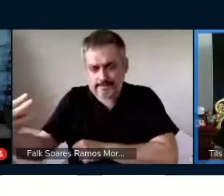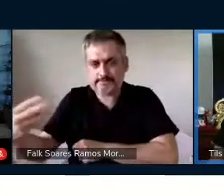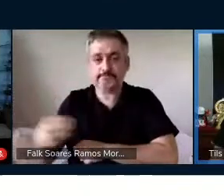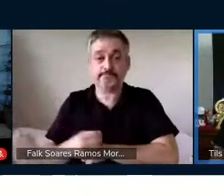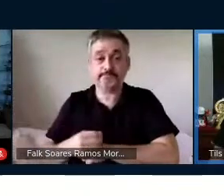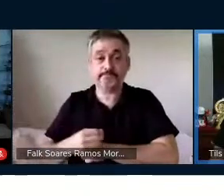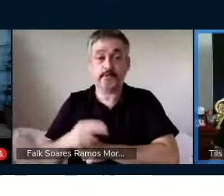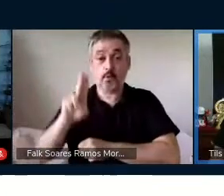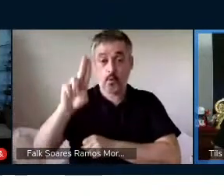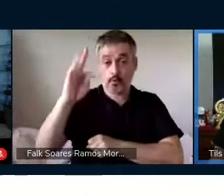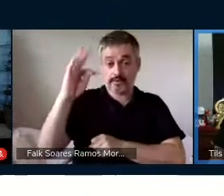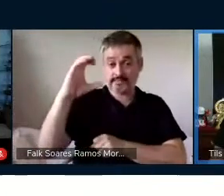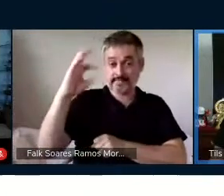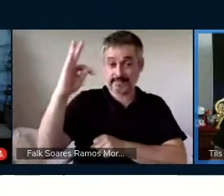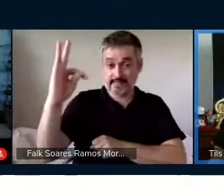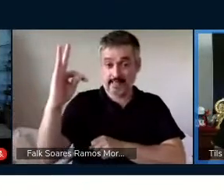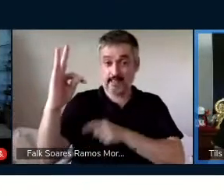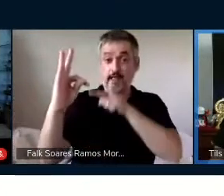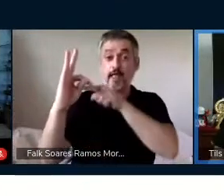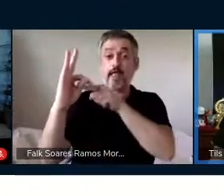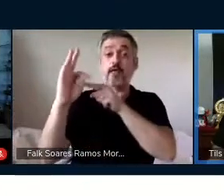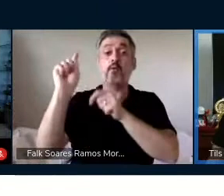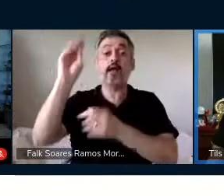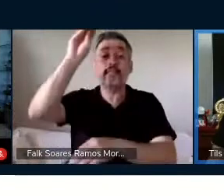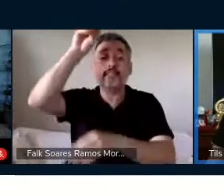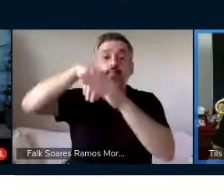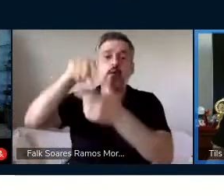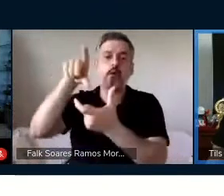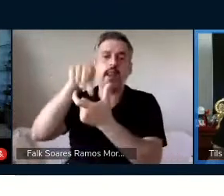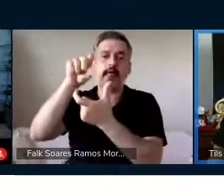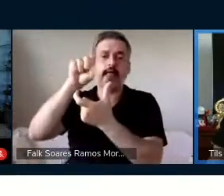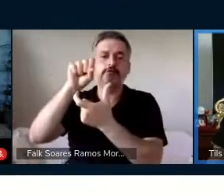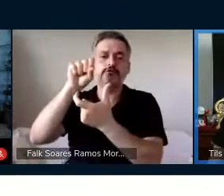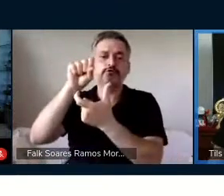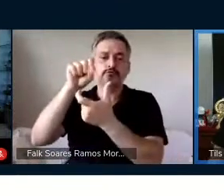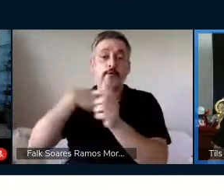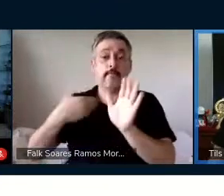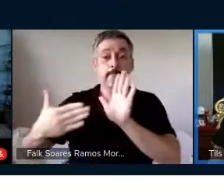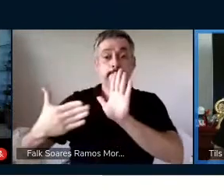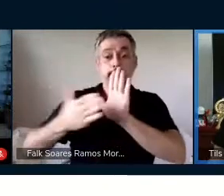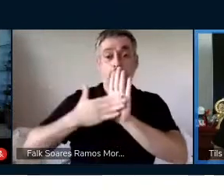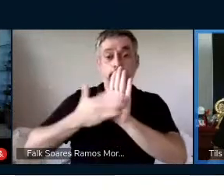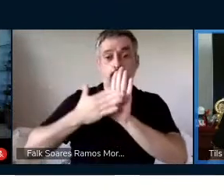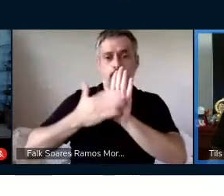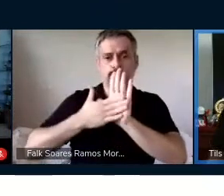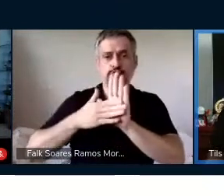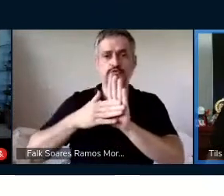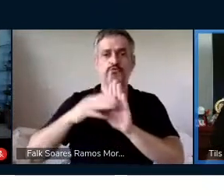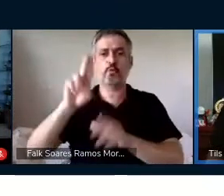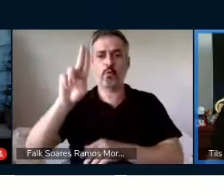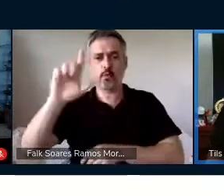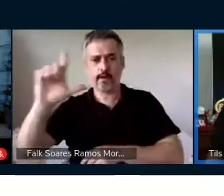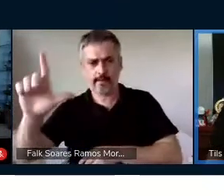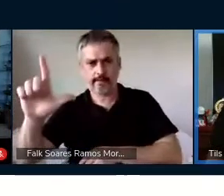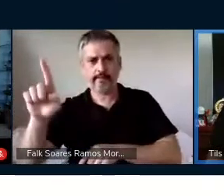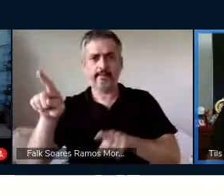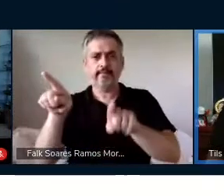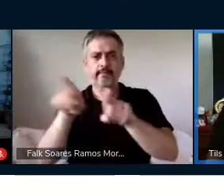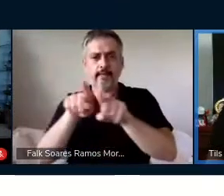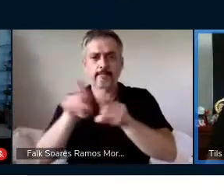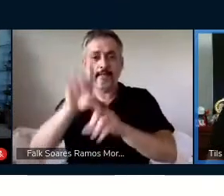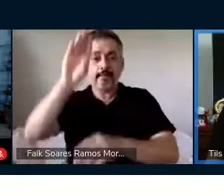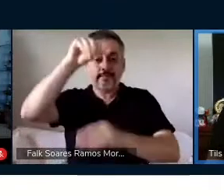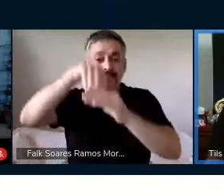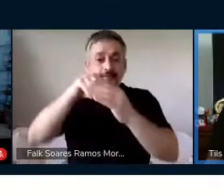com base na funcionalidade da língua, só foi possível a partir dos estudos realizados